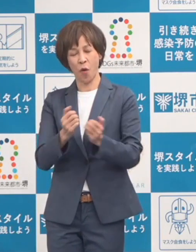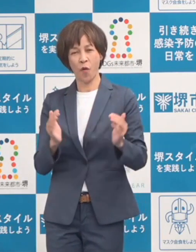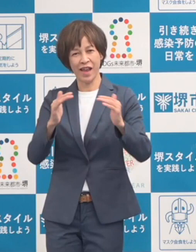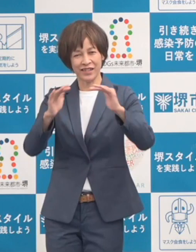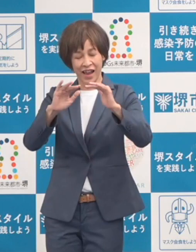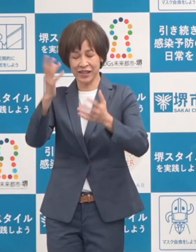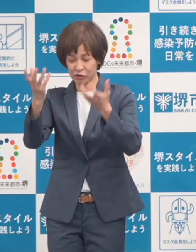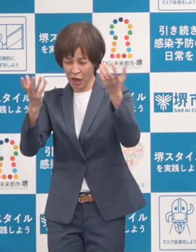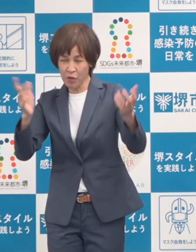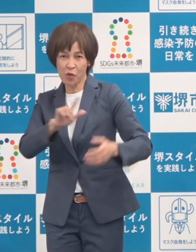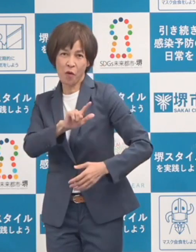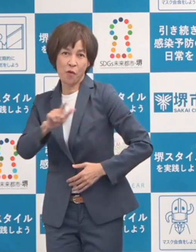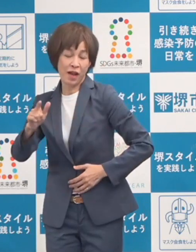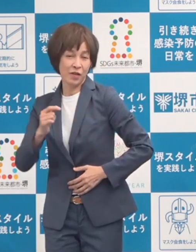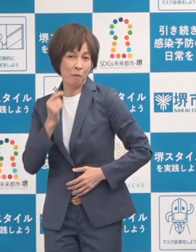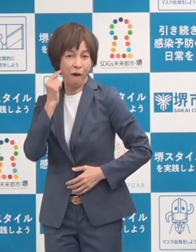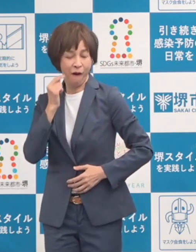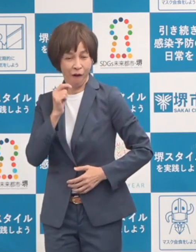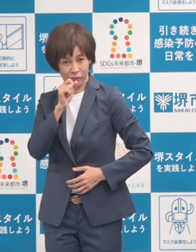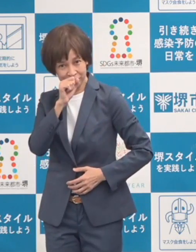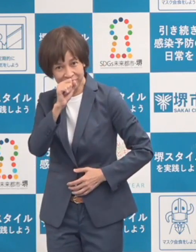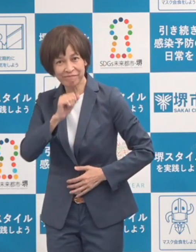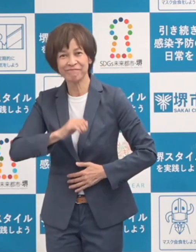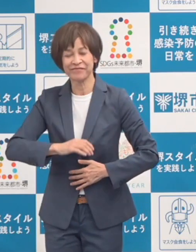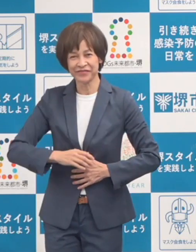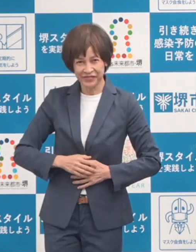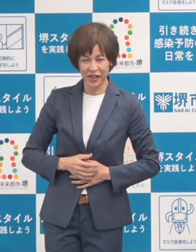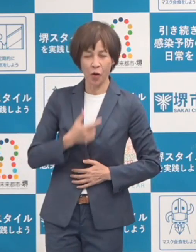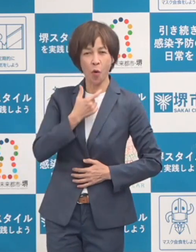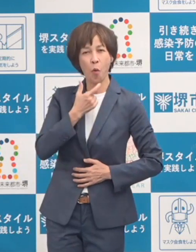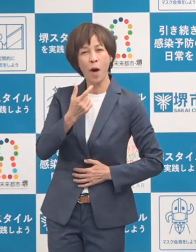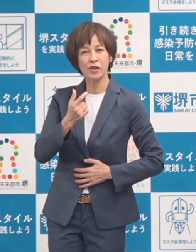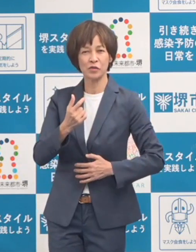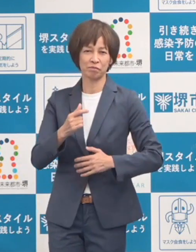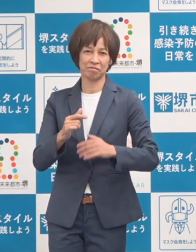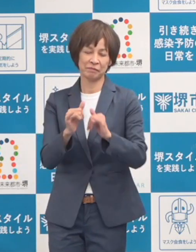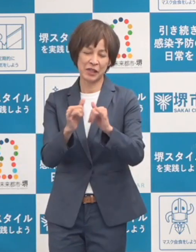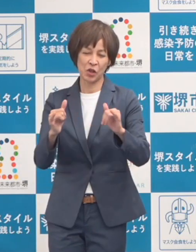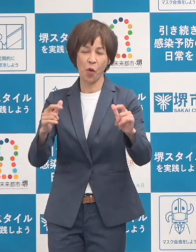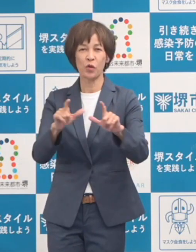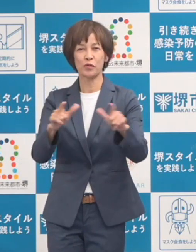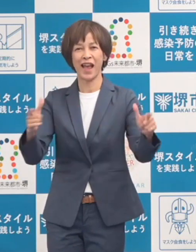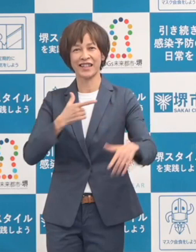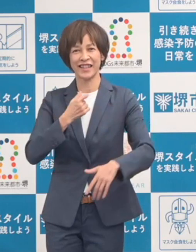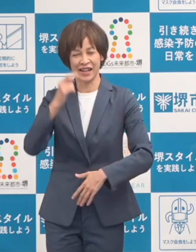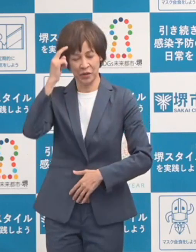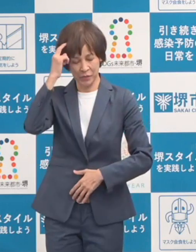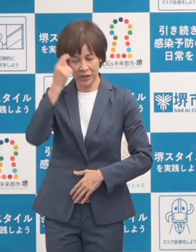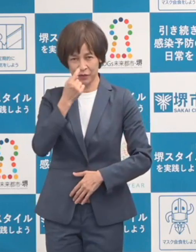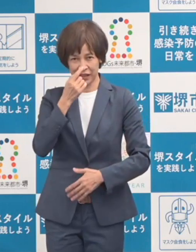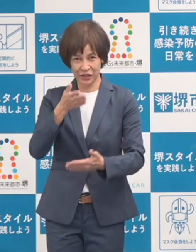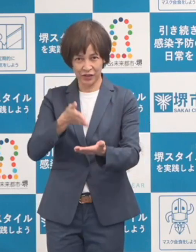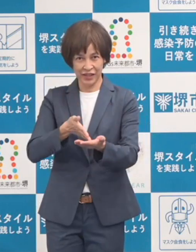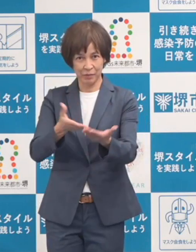を築いていただきまして、新たなファンになってもらえたらと考えております。私からは以上です。